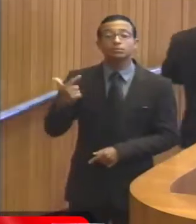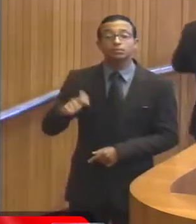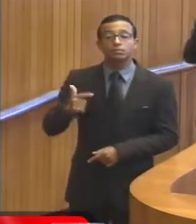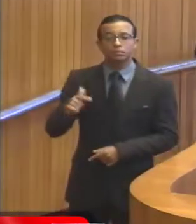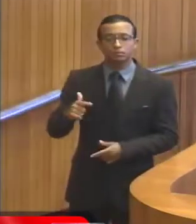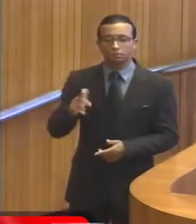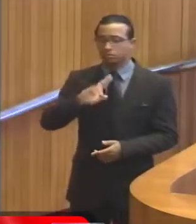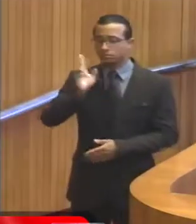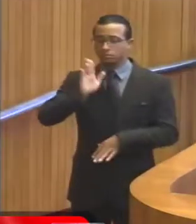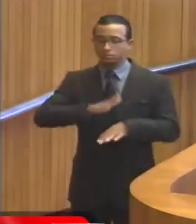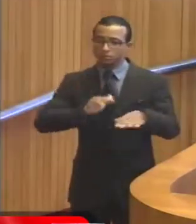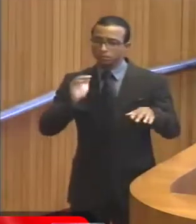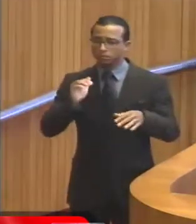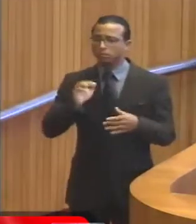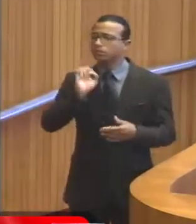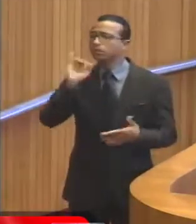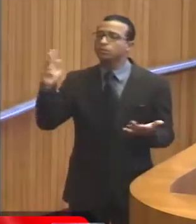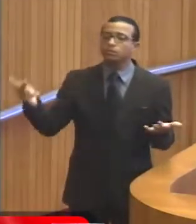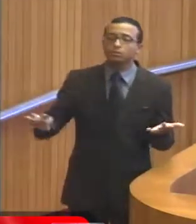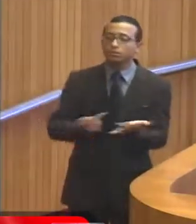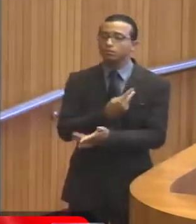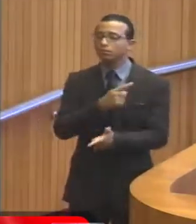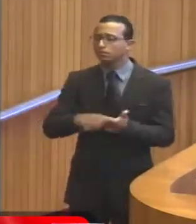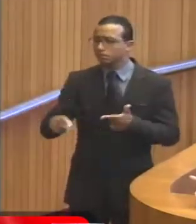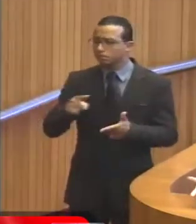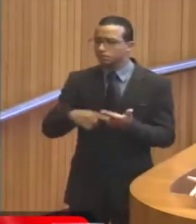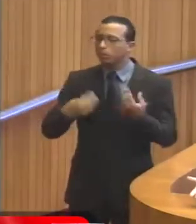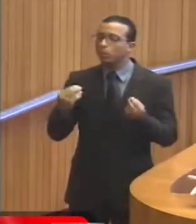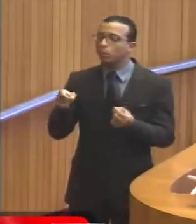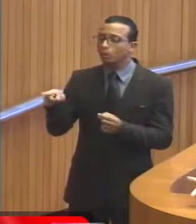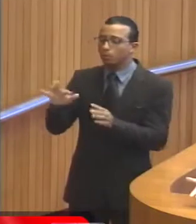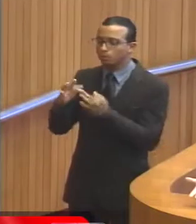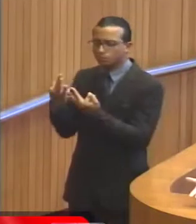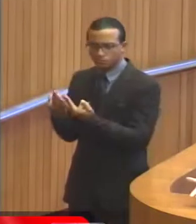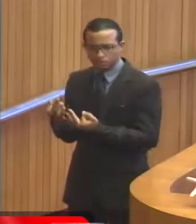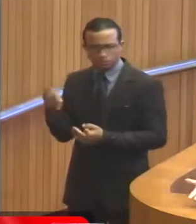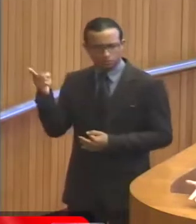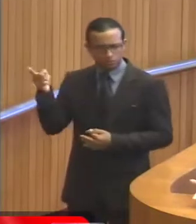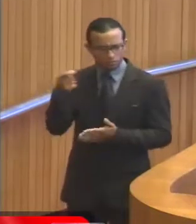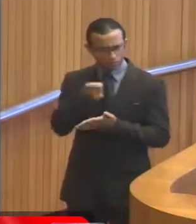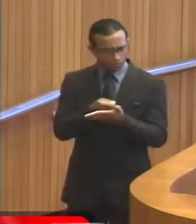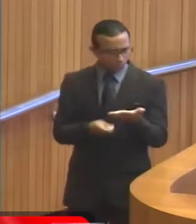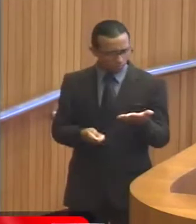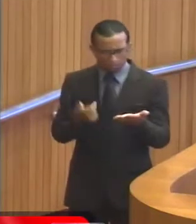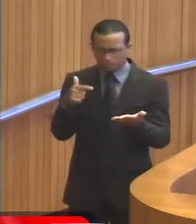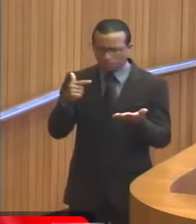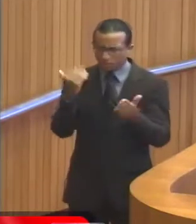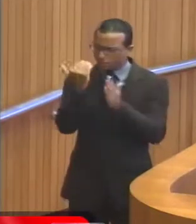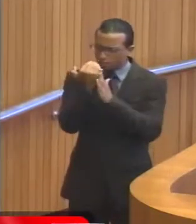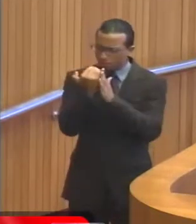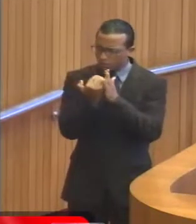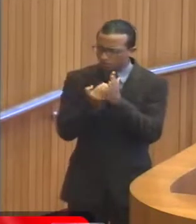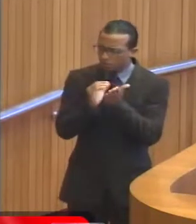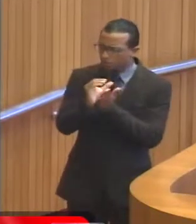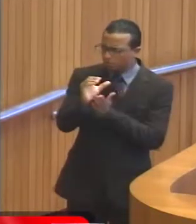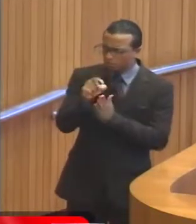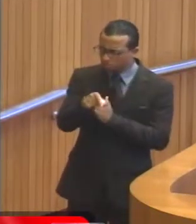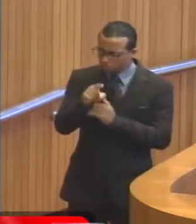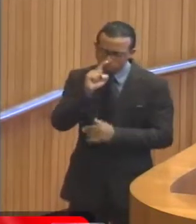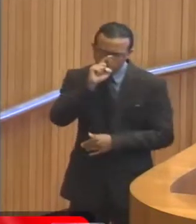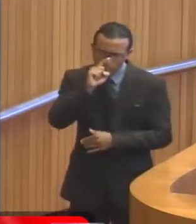acidentado, como é que fica a família? E não tendo orçamento esse concurso, isso são fatos graves.